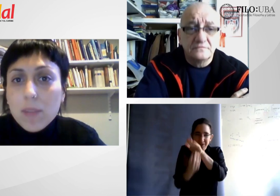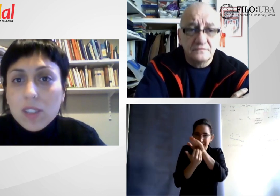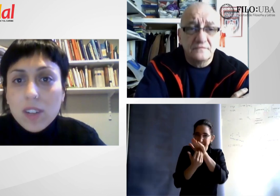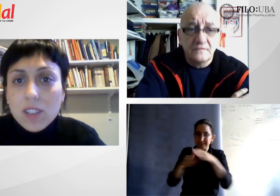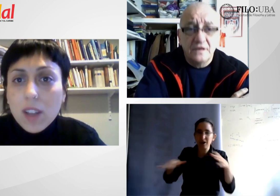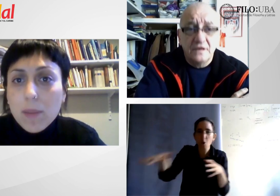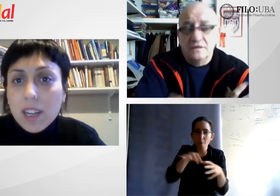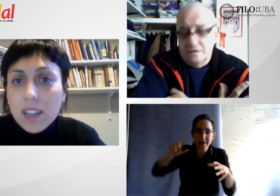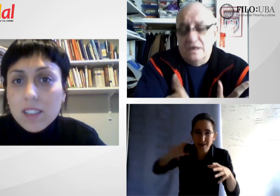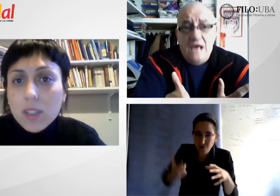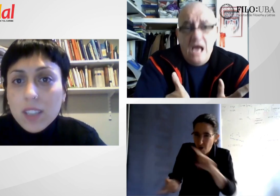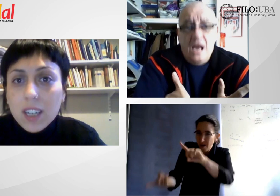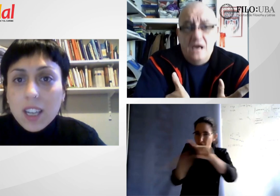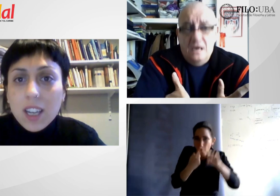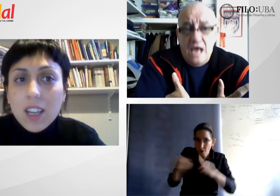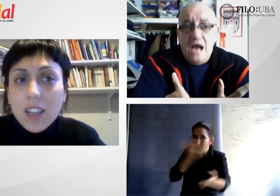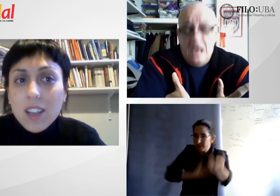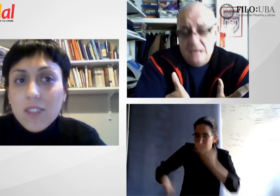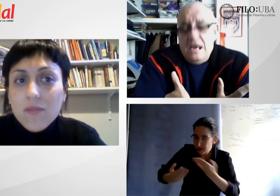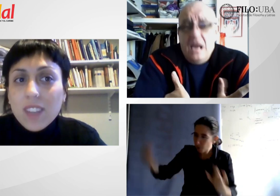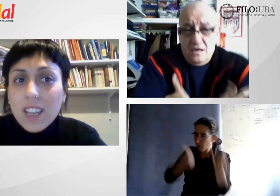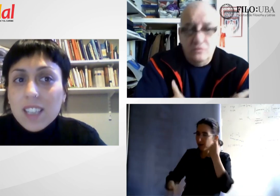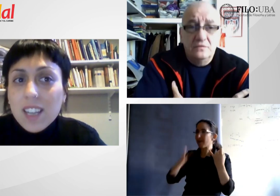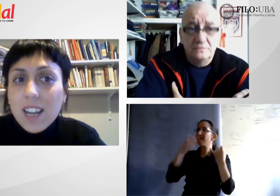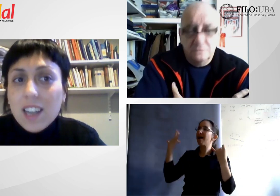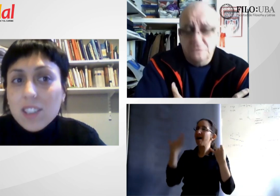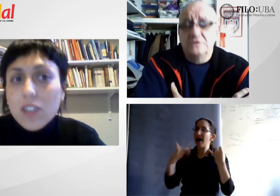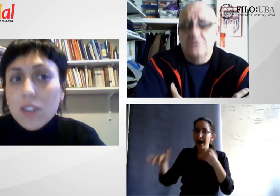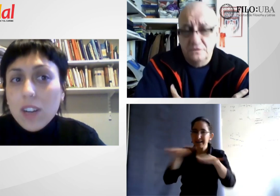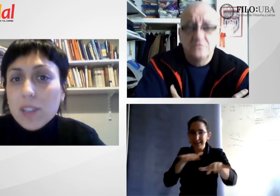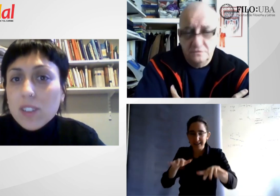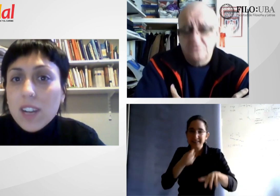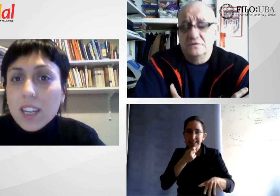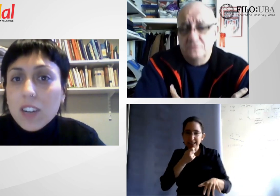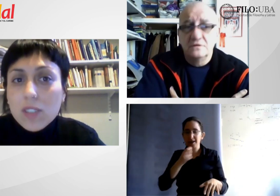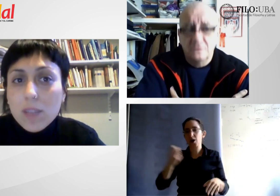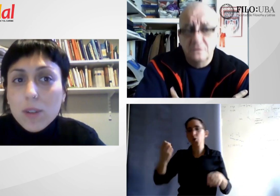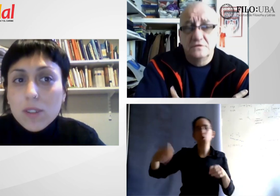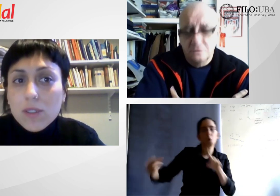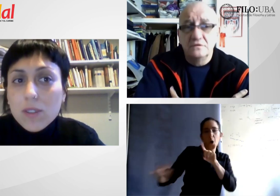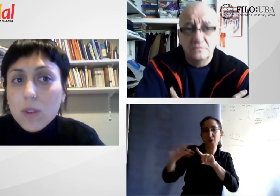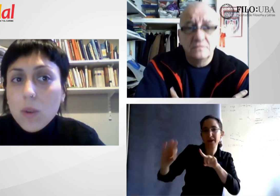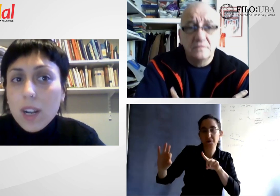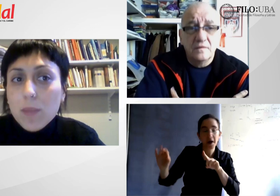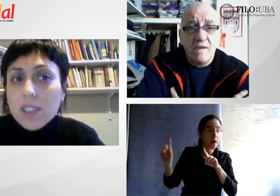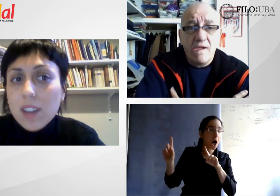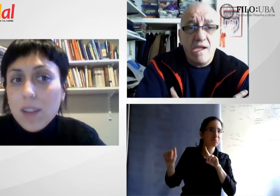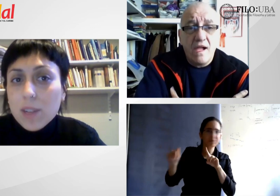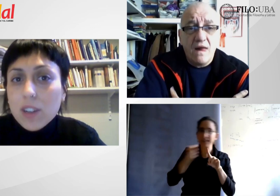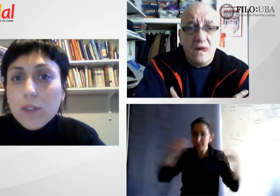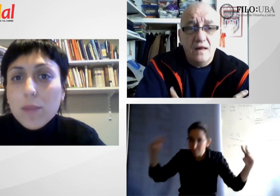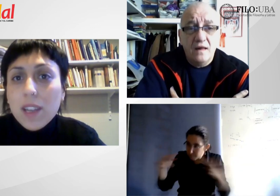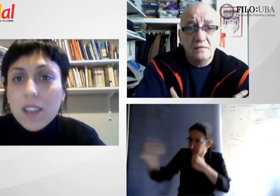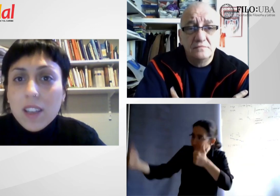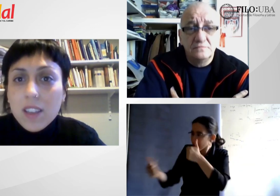con las personas sordas para darse cuenta que es en la relación con las personas que conocemos cuáles pueden ser las